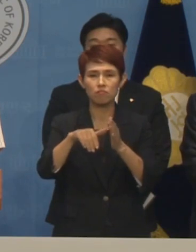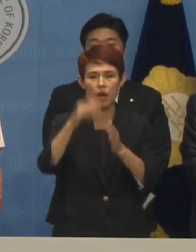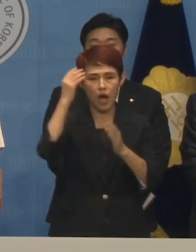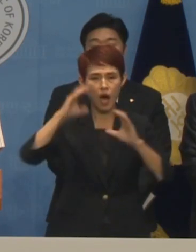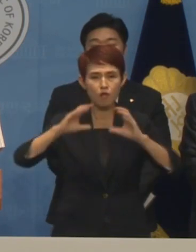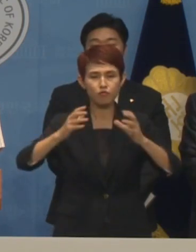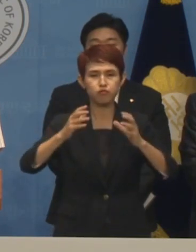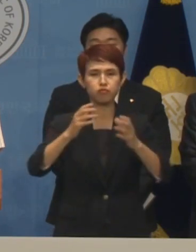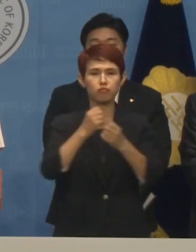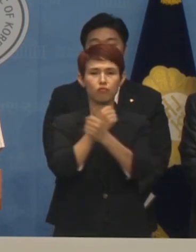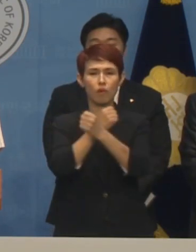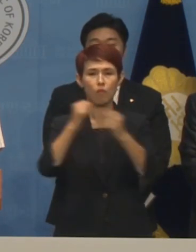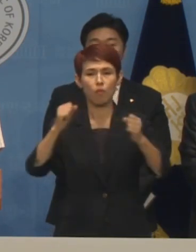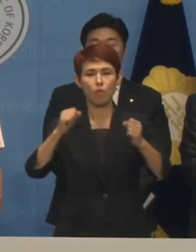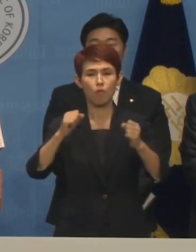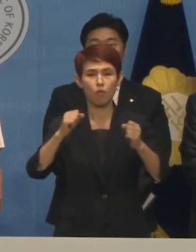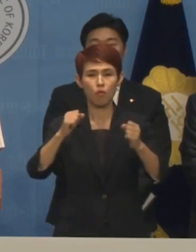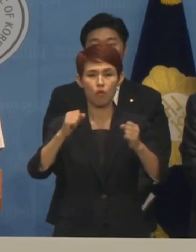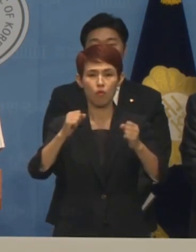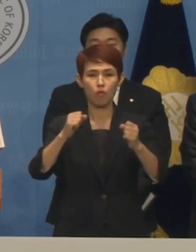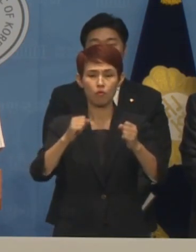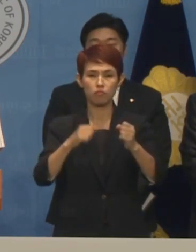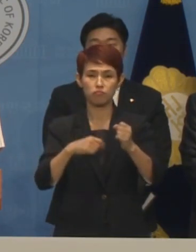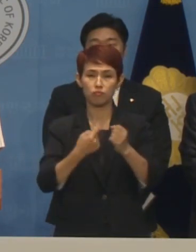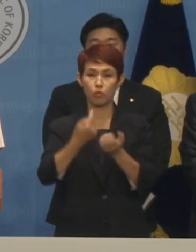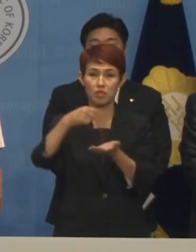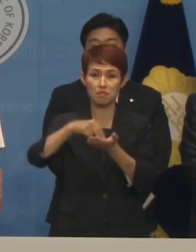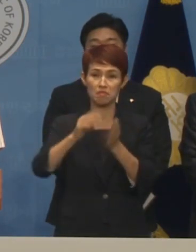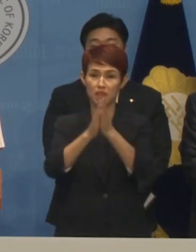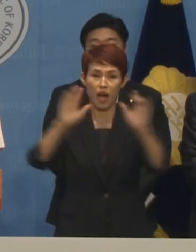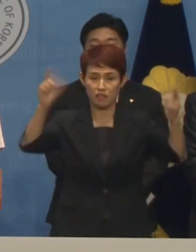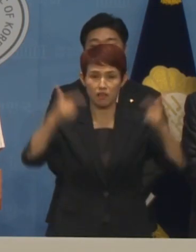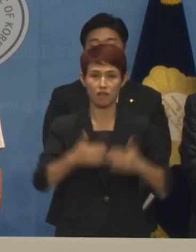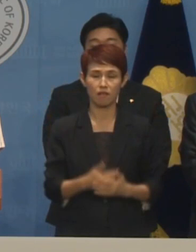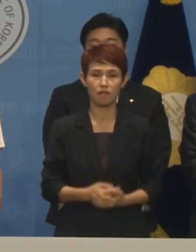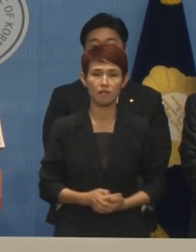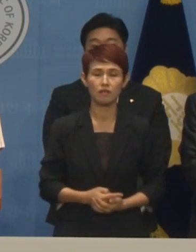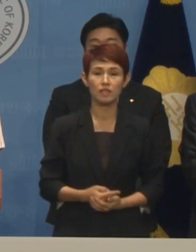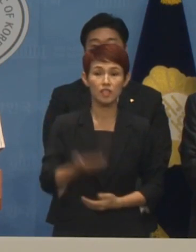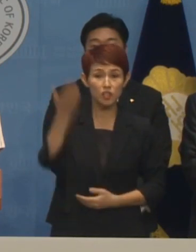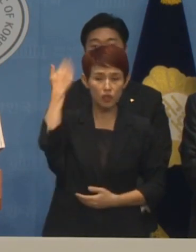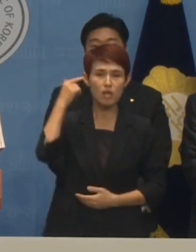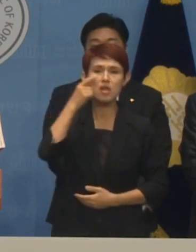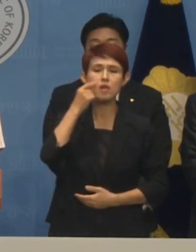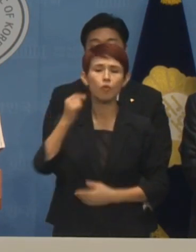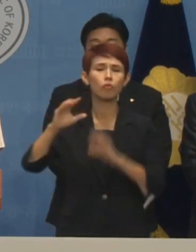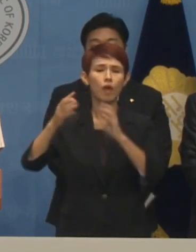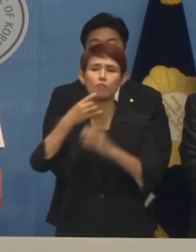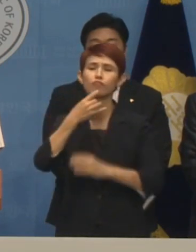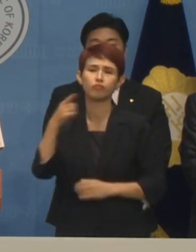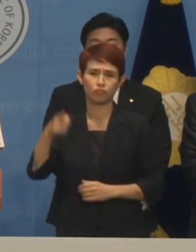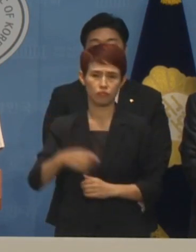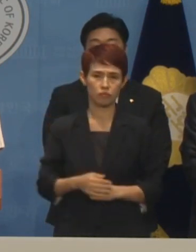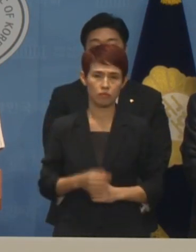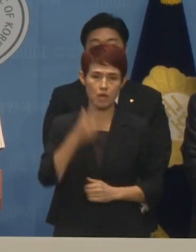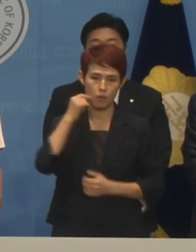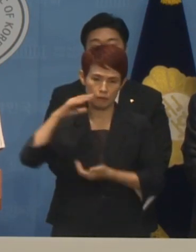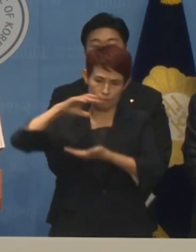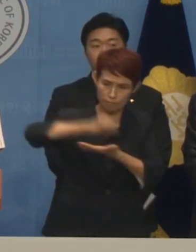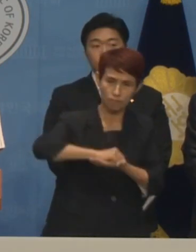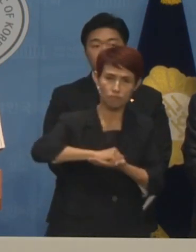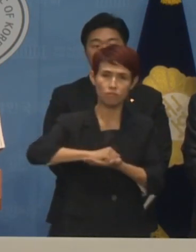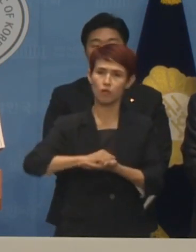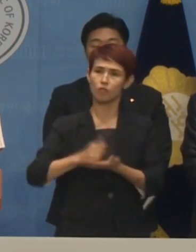것은 일본이라는 나라밖에 없다. 라고 얘기했습니다. 전형적인 일제의 식민지배 논리입니다.